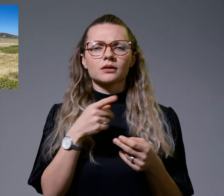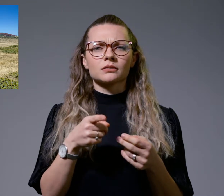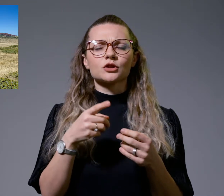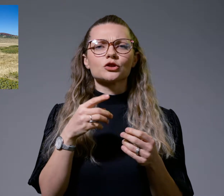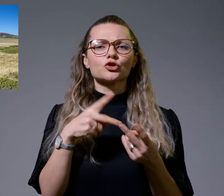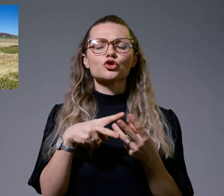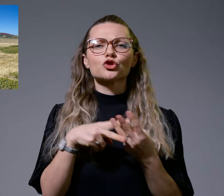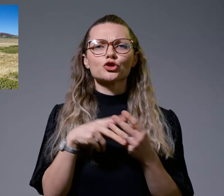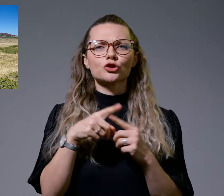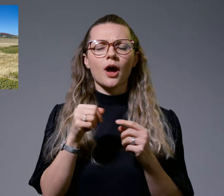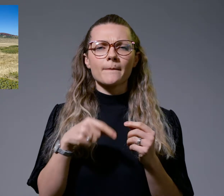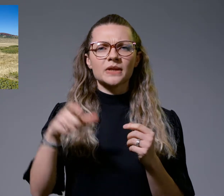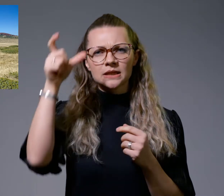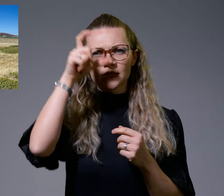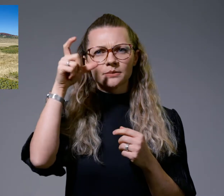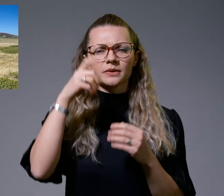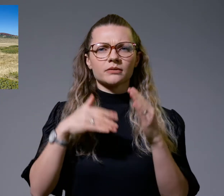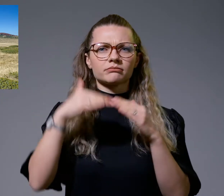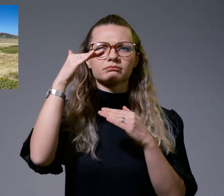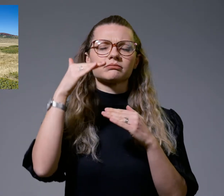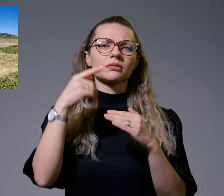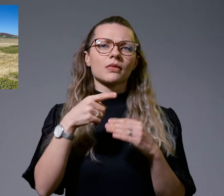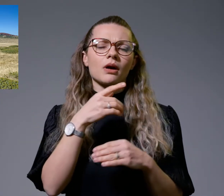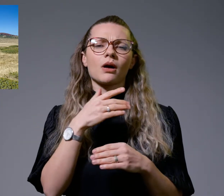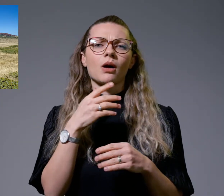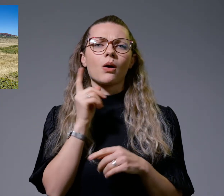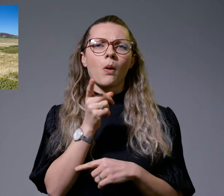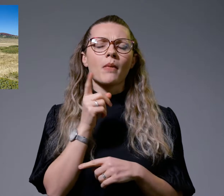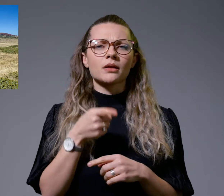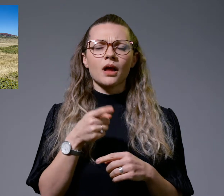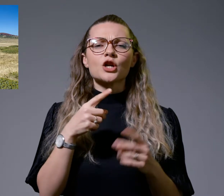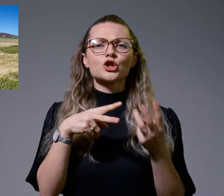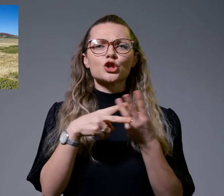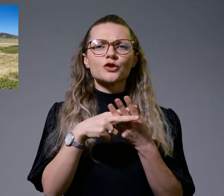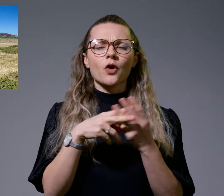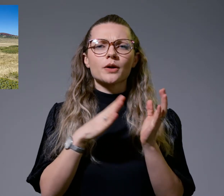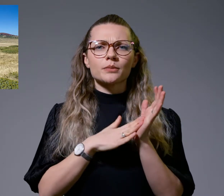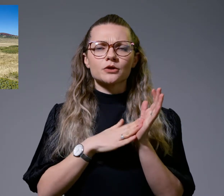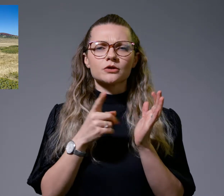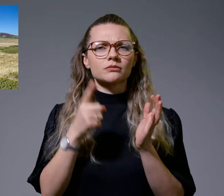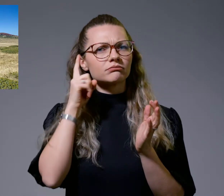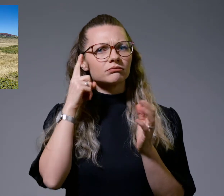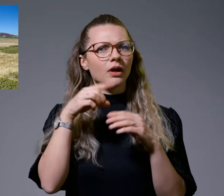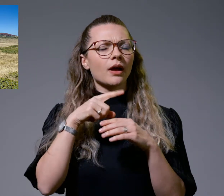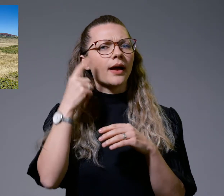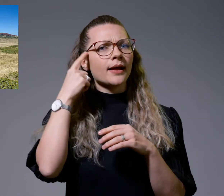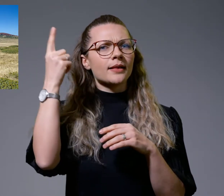врховна команда, војводата Живоин Мишик, се родила идејата за офанзива